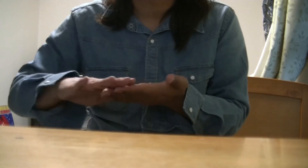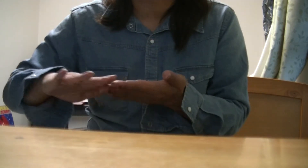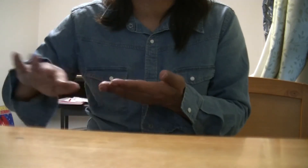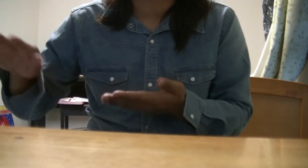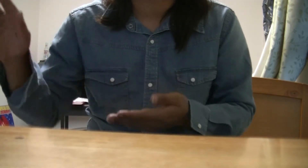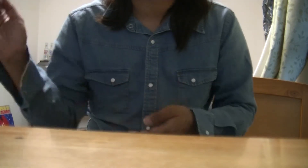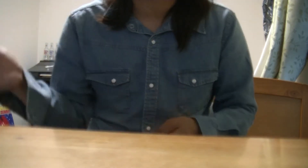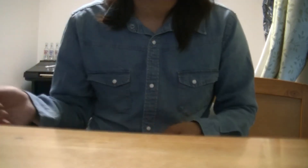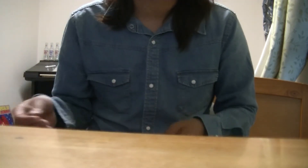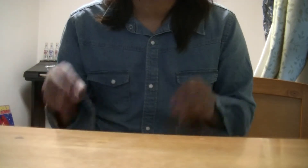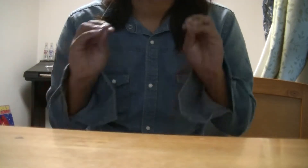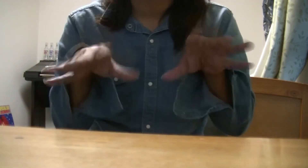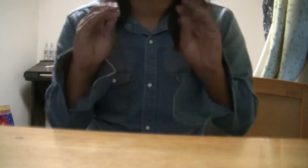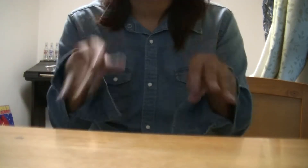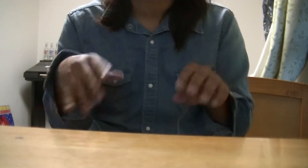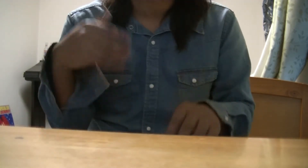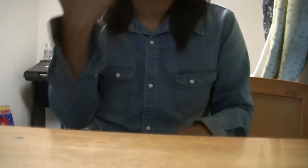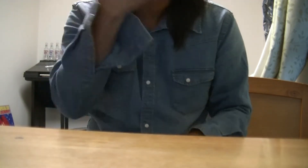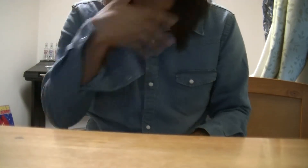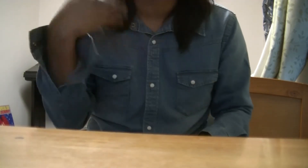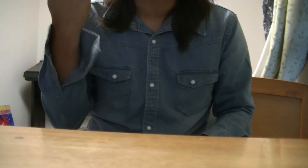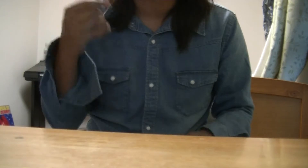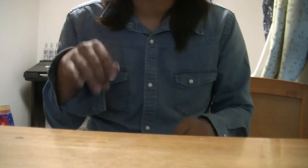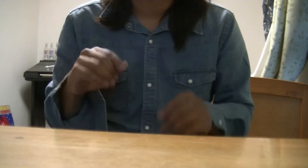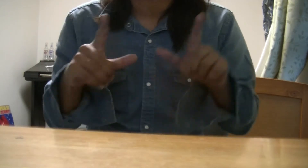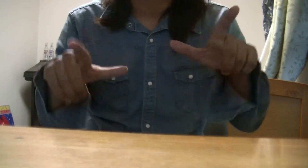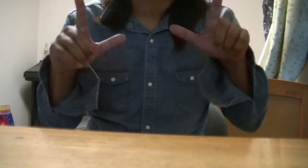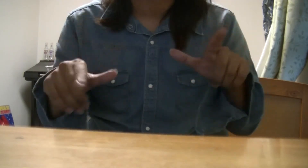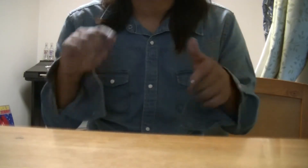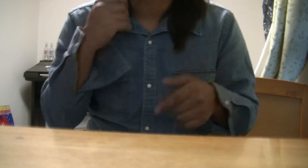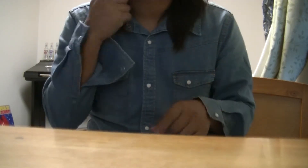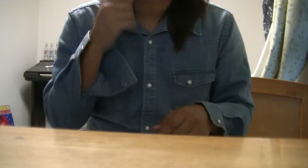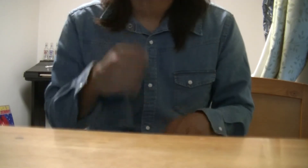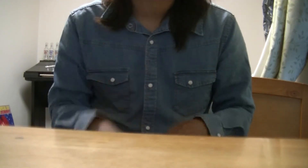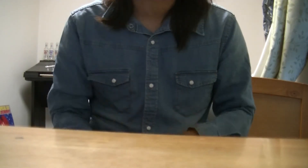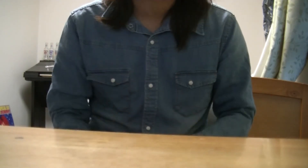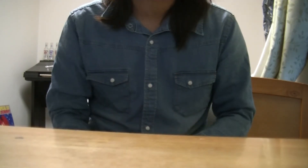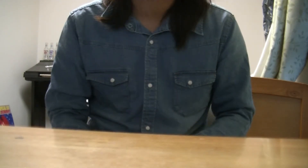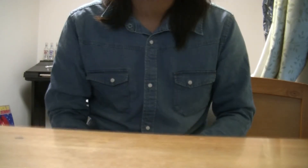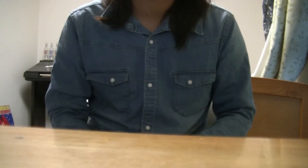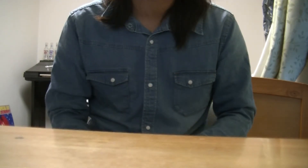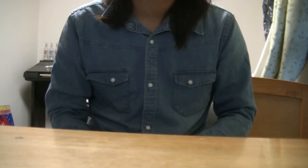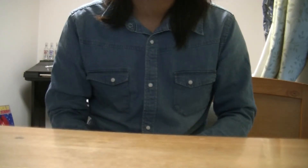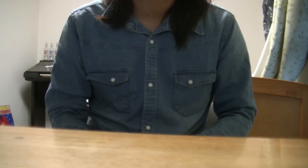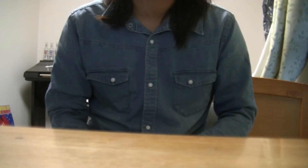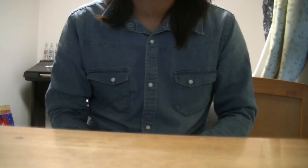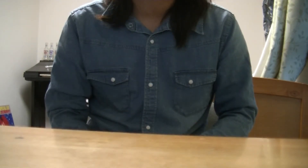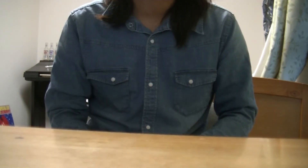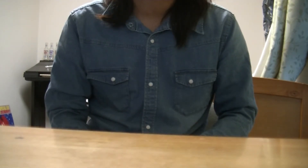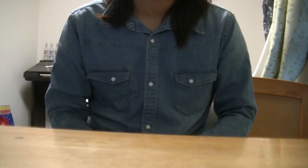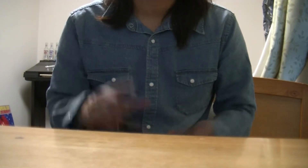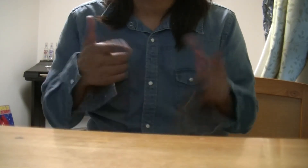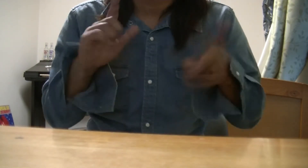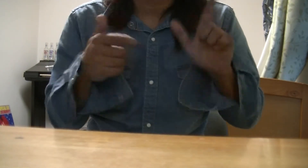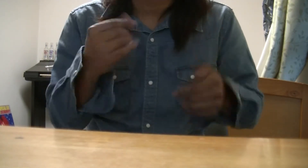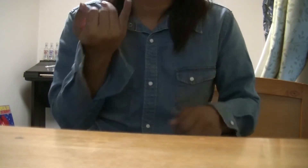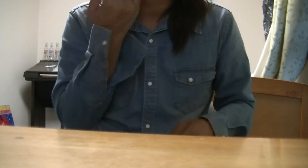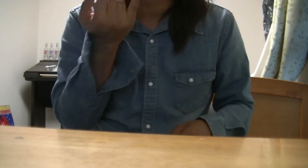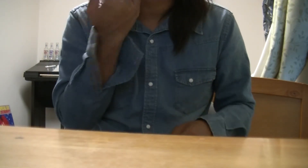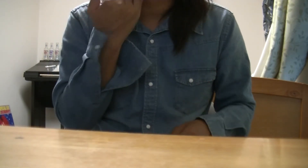Facebook にあげるあげないの話じゃないですよ。ああいいや、 Facebook にあげるあげないでもいいよどちらでもいいです。 Facebook にあげ